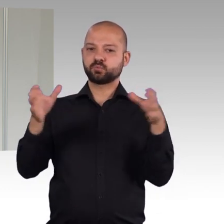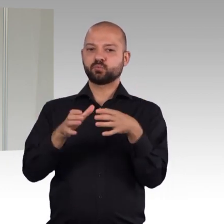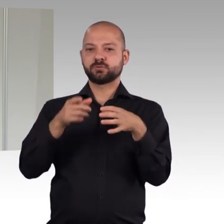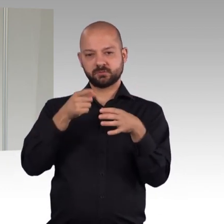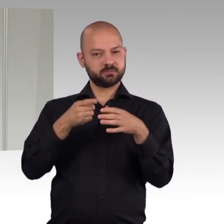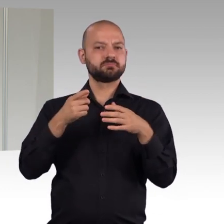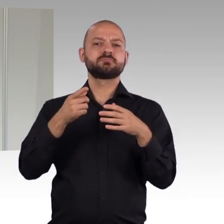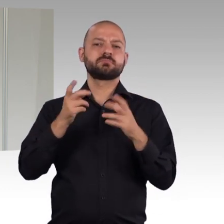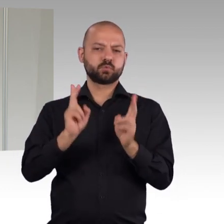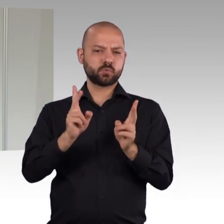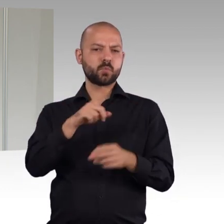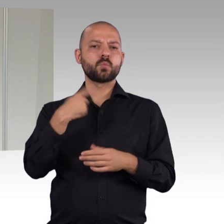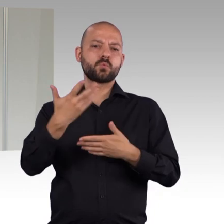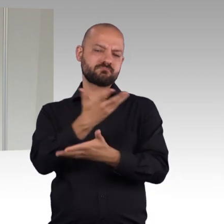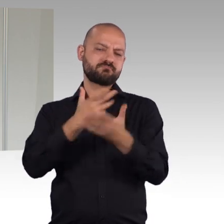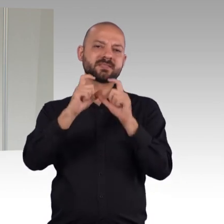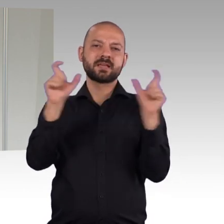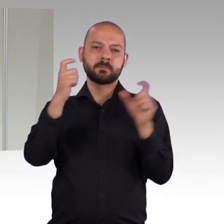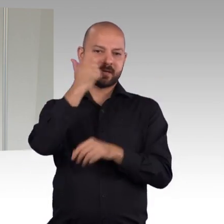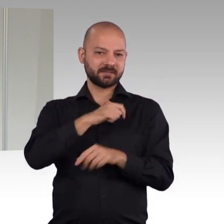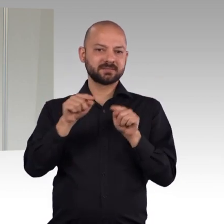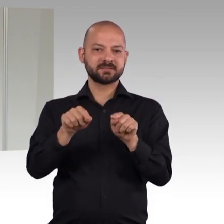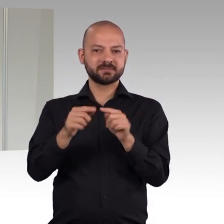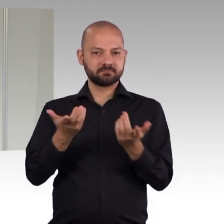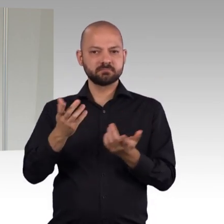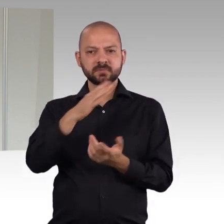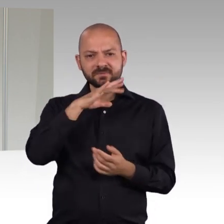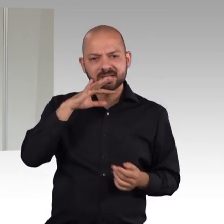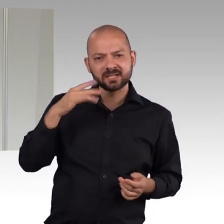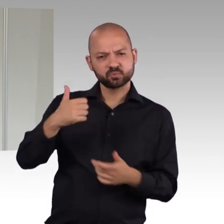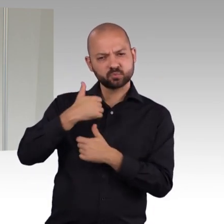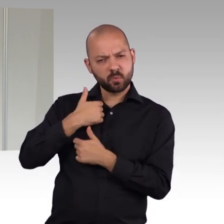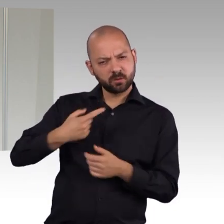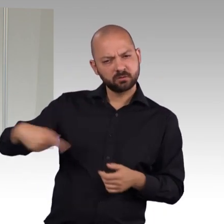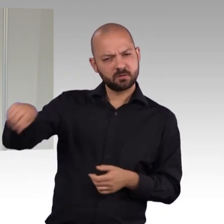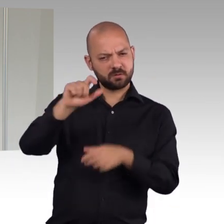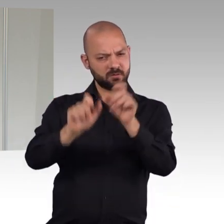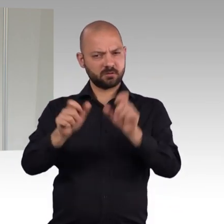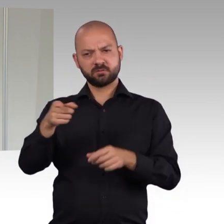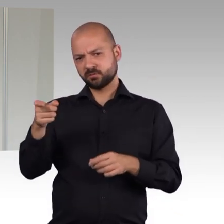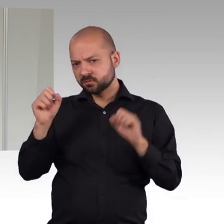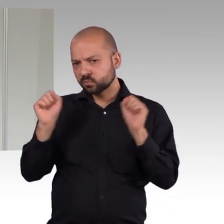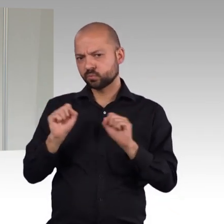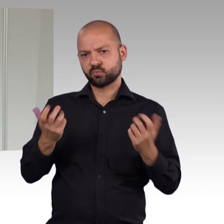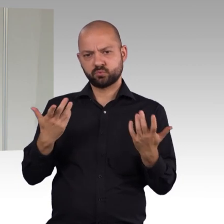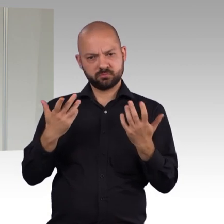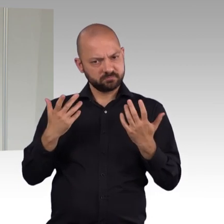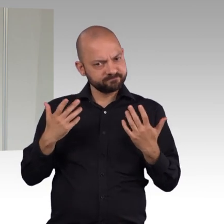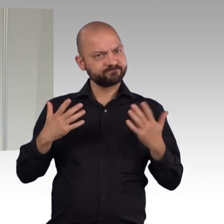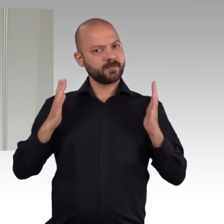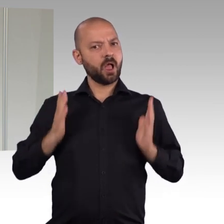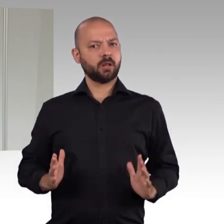von Ihnen höre ich Bestürzung und höre ich große Sorge über die Fälle von Rechtsextremismus und die erschreckenden Verbindungen zwischen